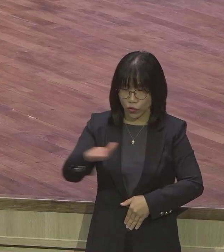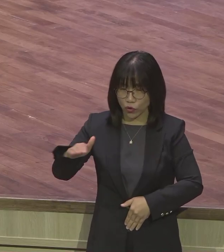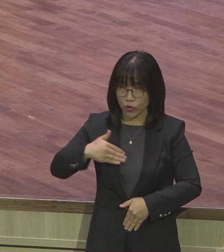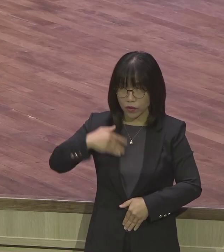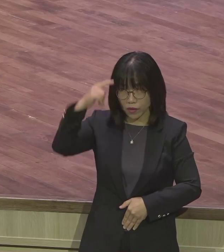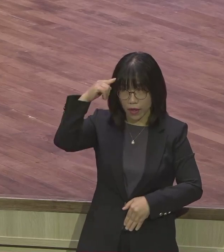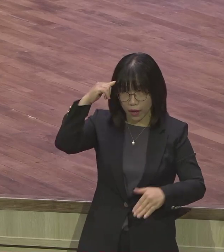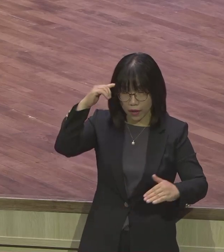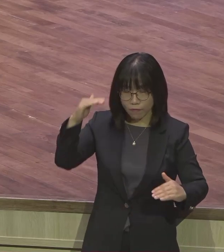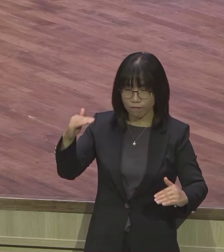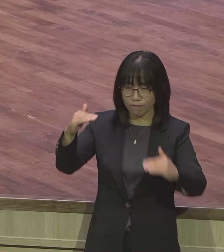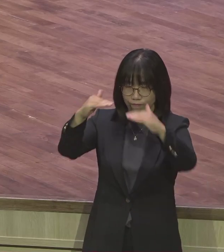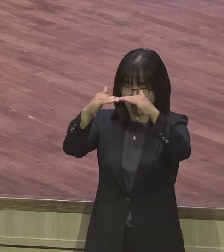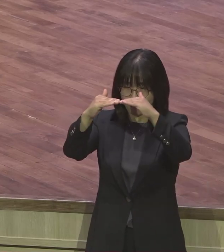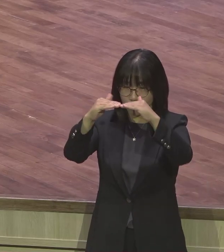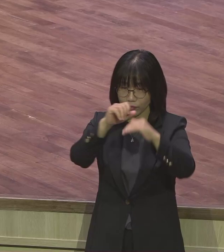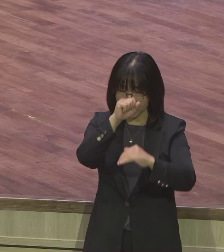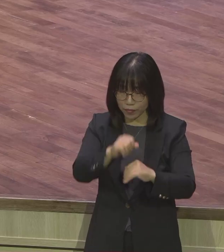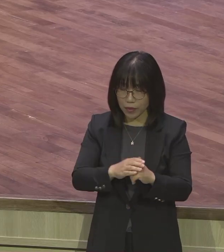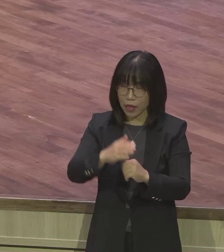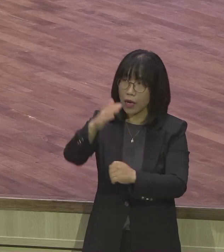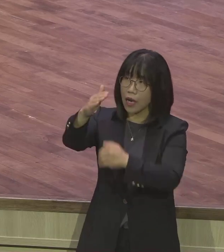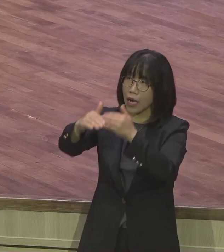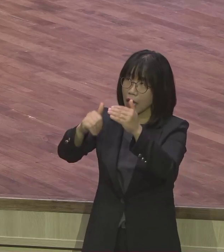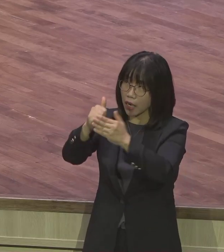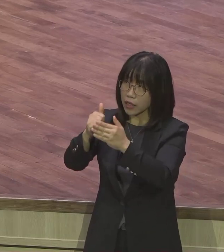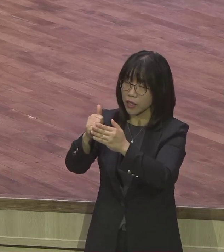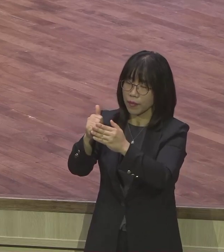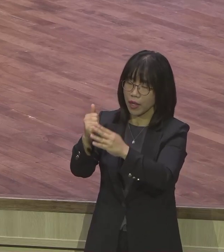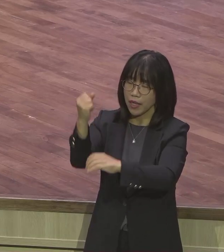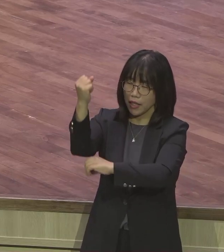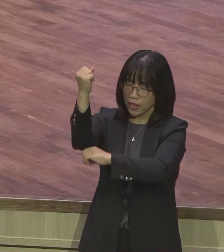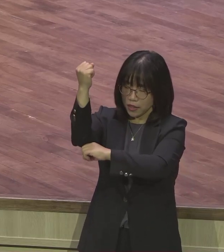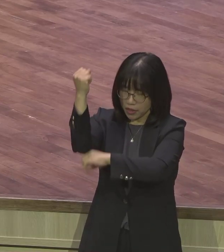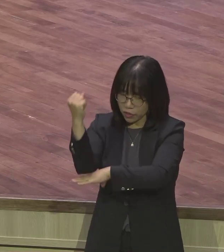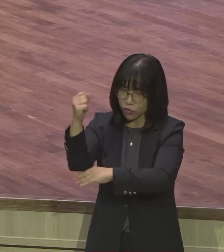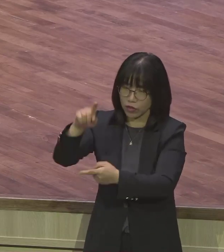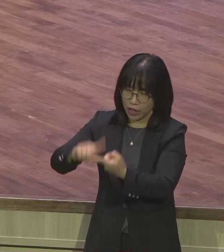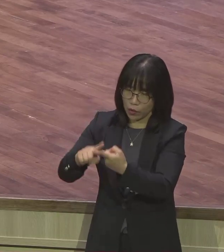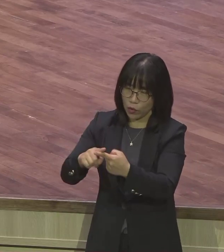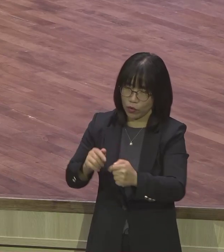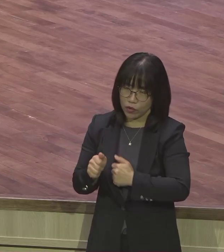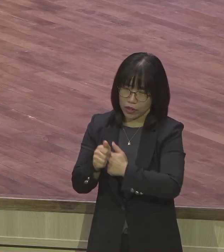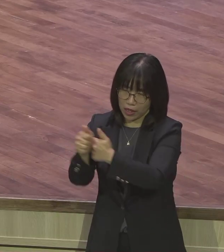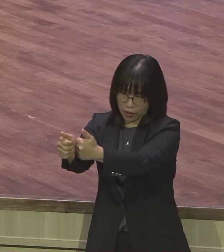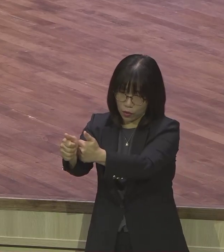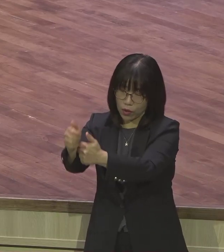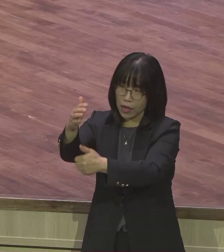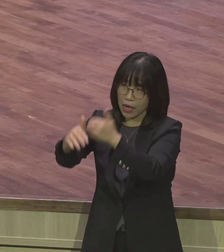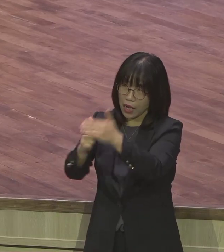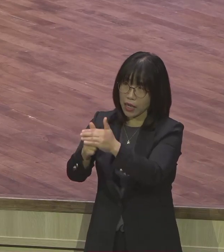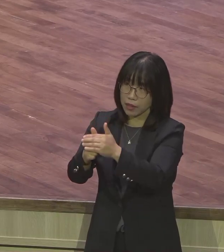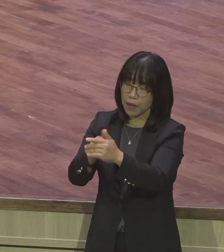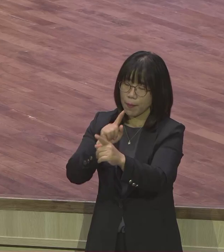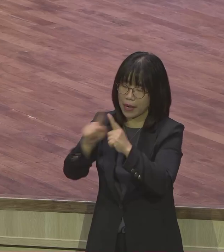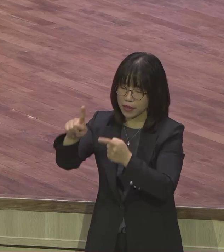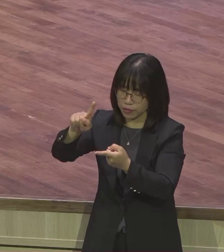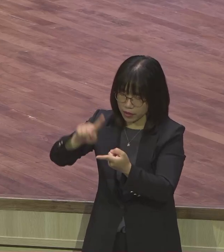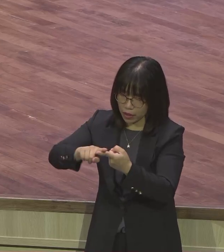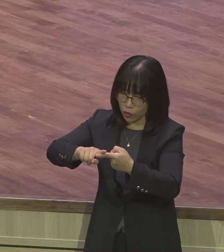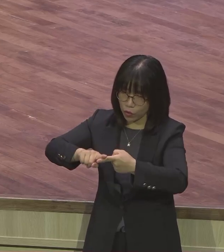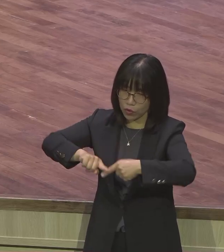아멘. 하나님의 이 수준이 내 표준이 되고, 하나님의 수준이 내게 새틀로 바꿔줘야